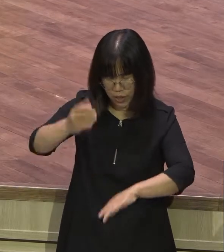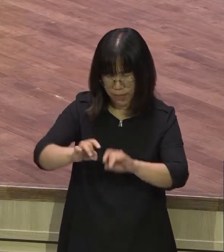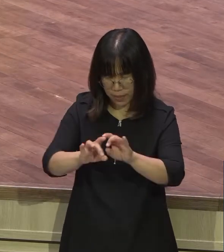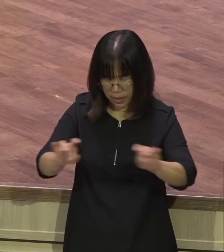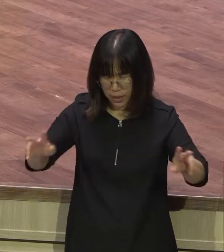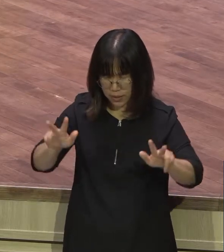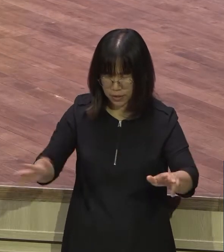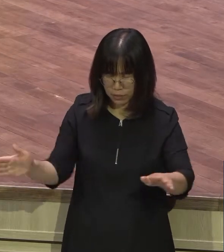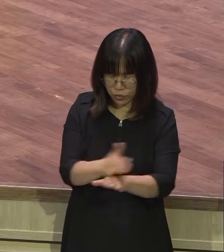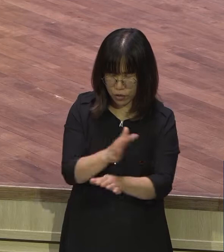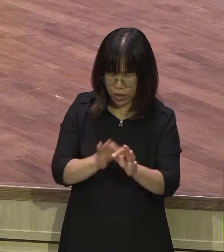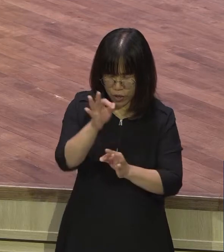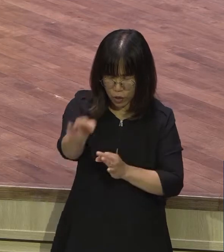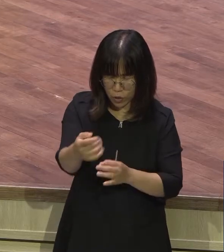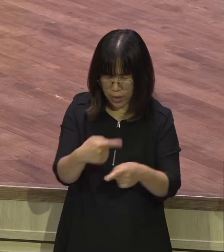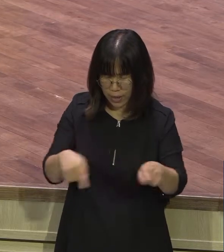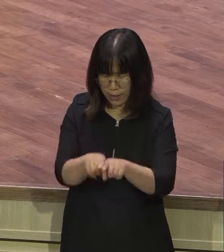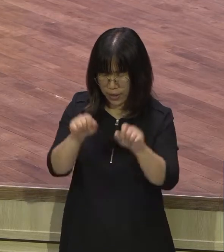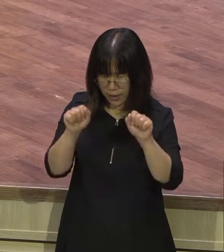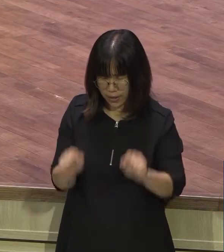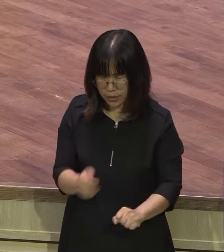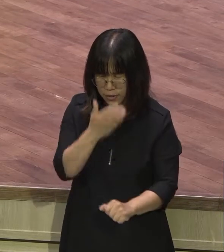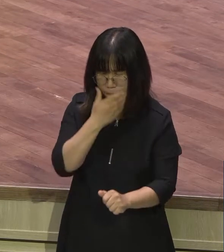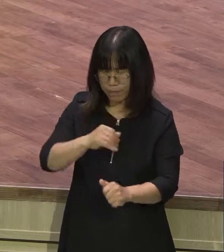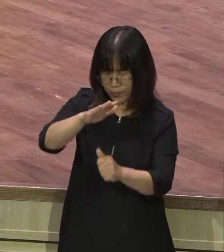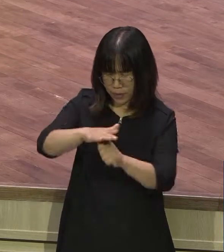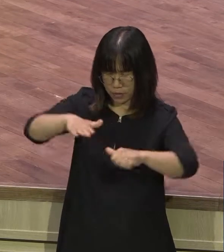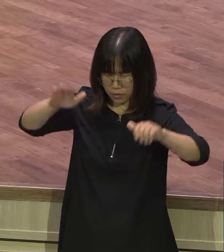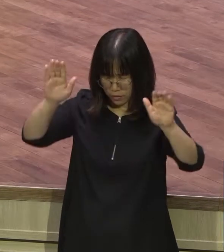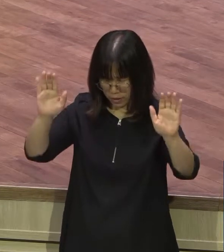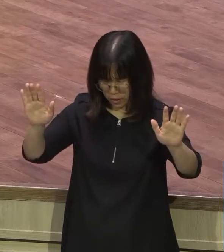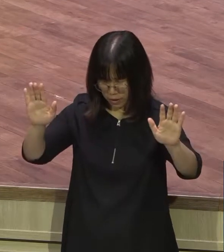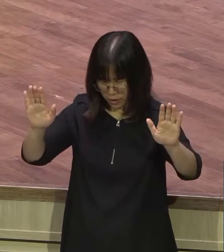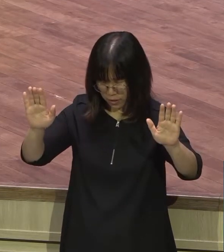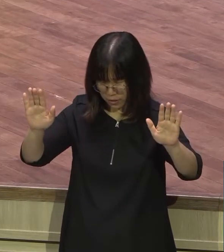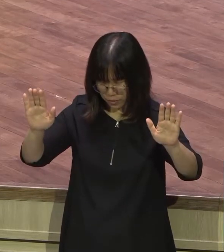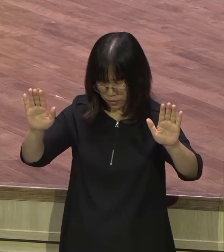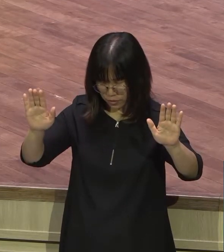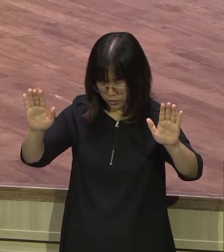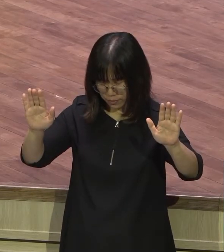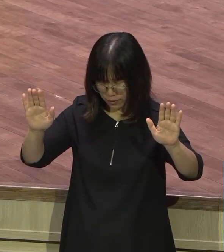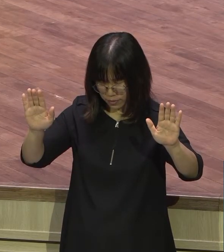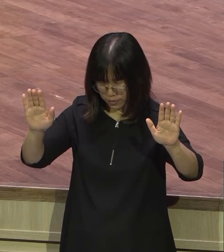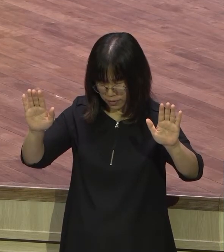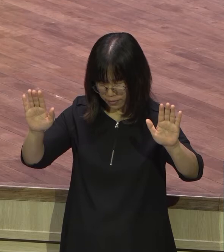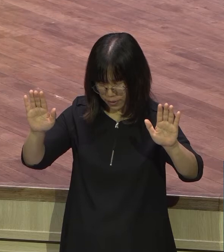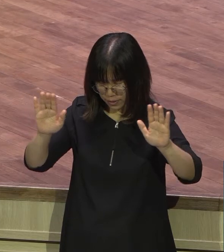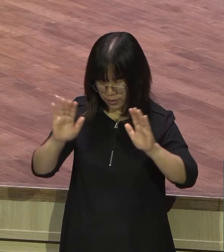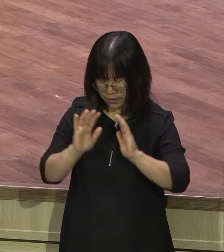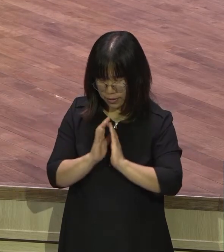지급호조원까지 함께 계실 저다 아멘 오